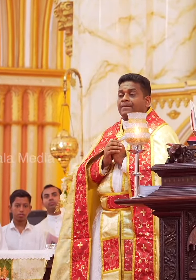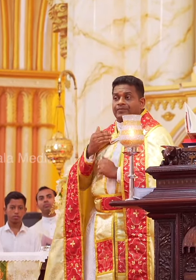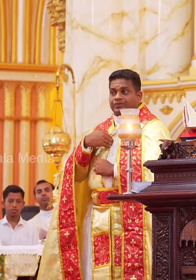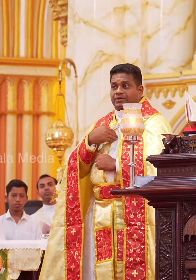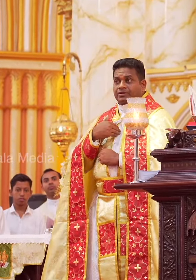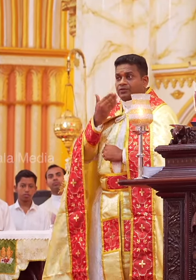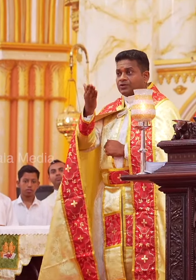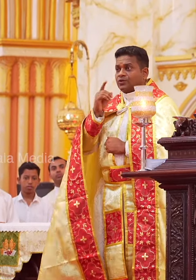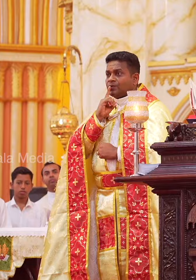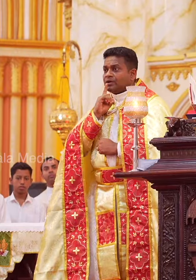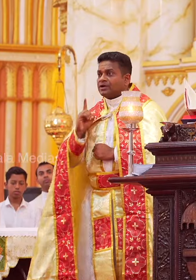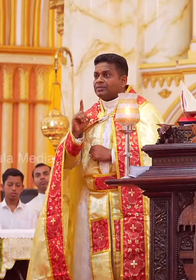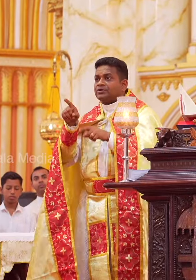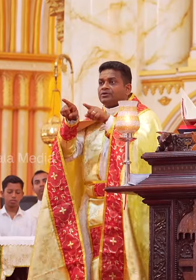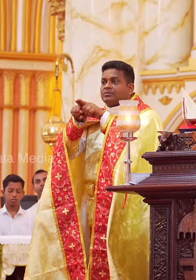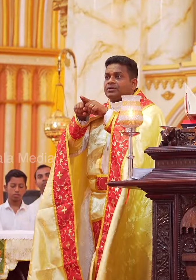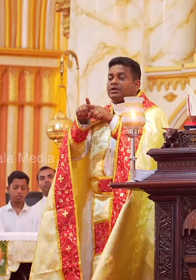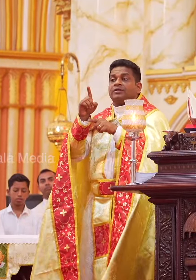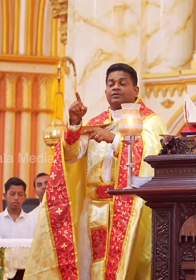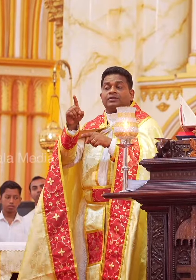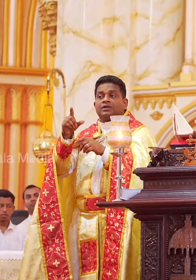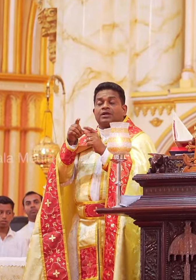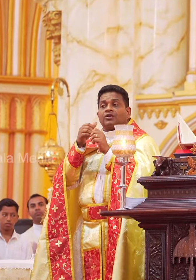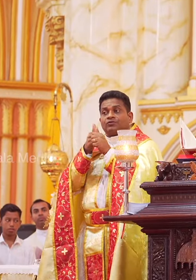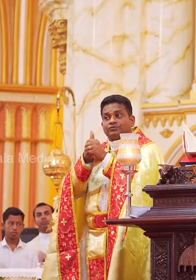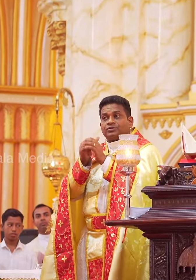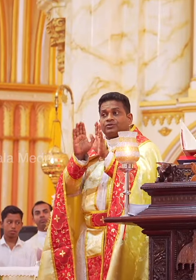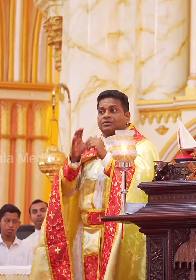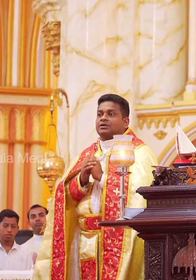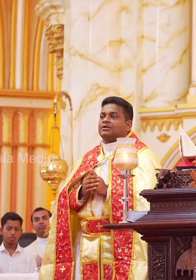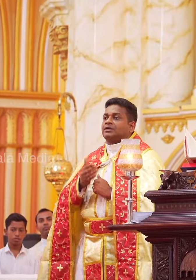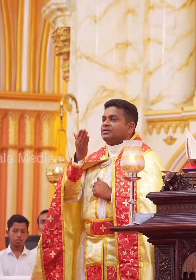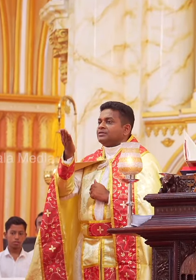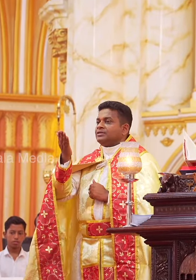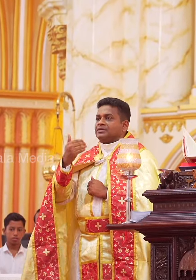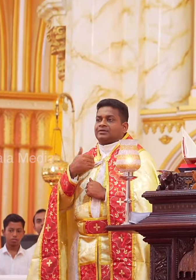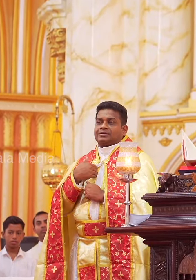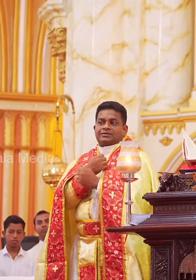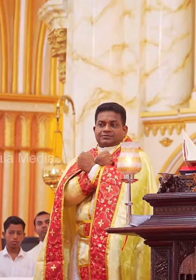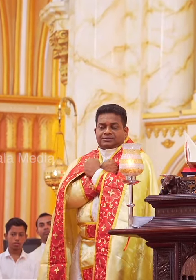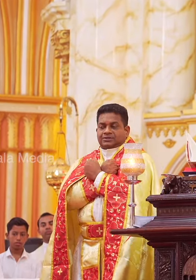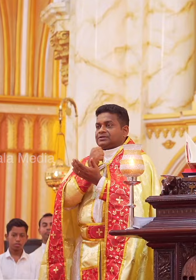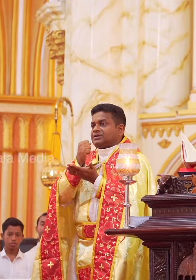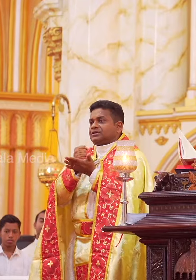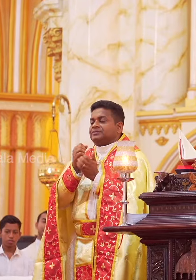ഞാൻ നിങ്ങളോട് കൽപ്പിക്കുന്നത് നിങ്ങൾ ചെയ്യുന്നെങ്കിൽ നിങ്ങൾ എൻ്റെ